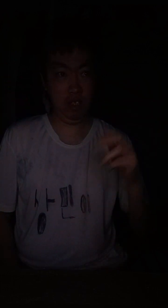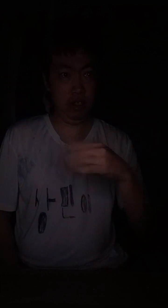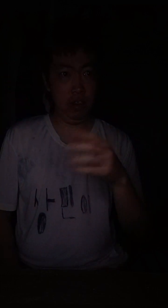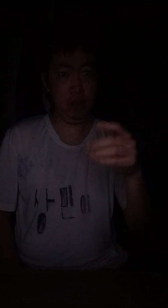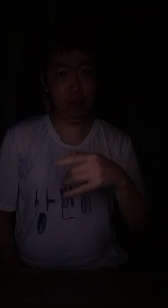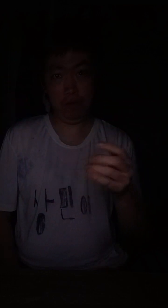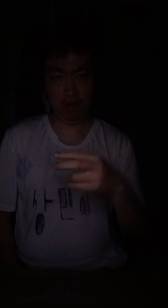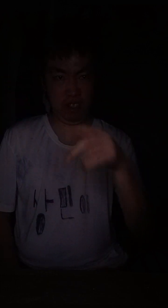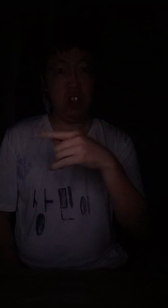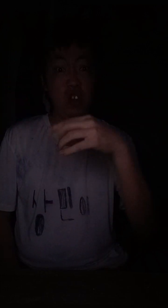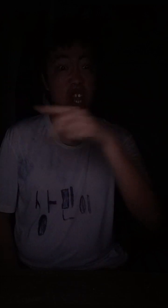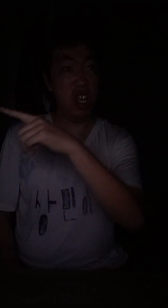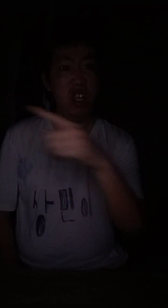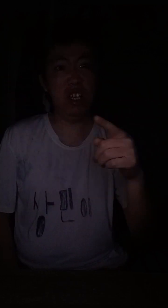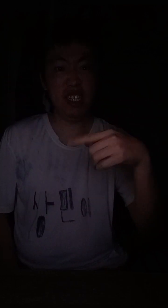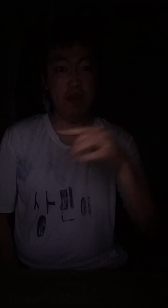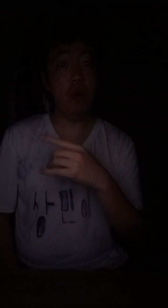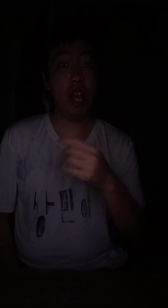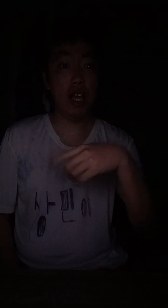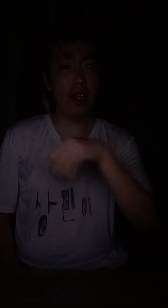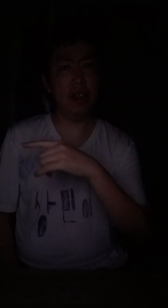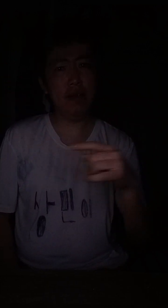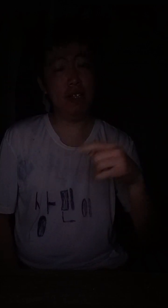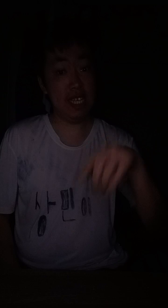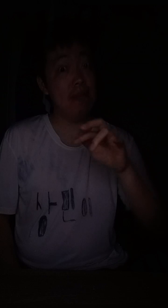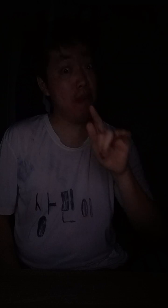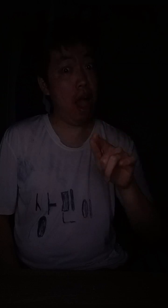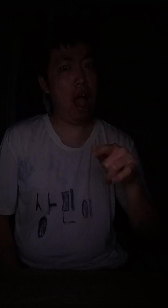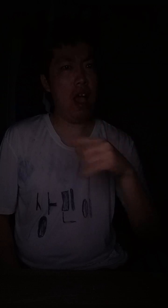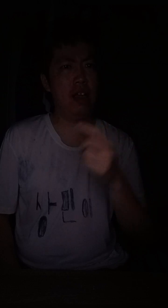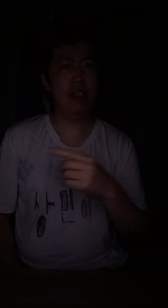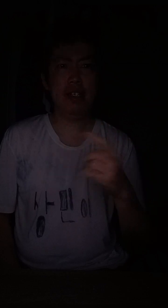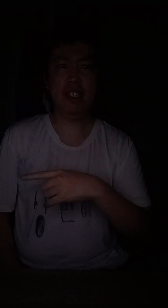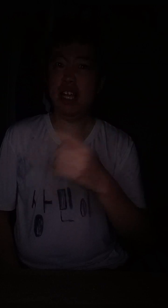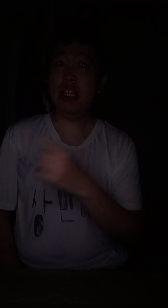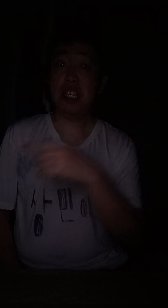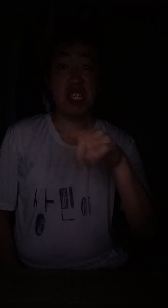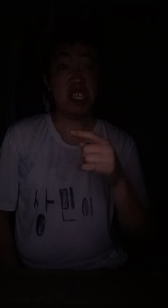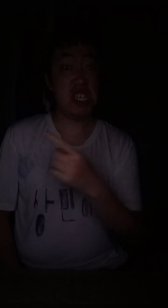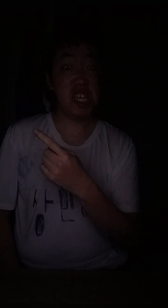잠깐만, 저 사람요, 저 사람 임마, 이 자식,